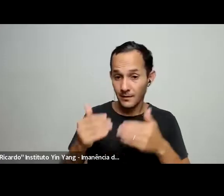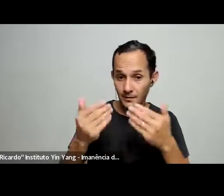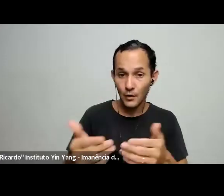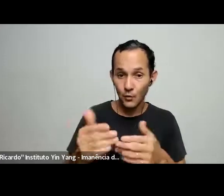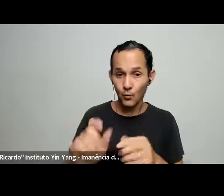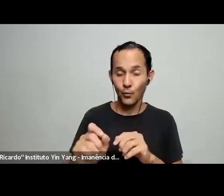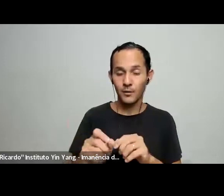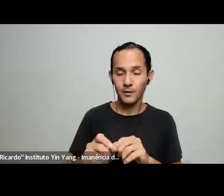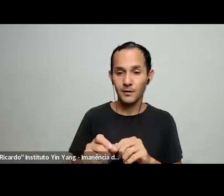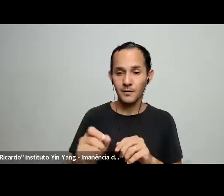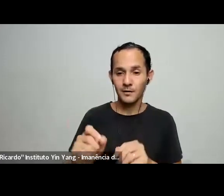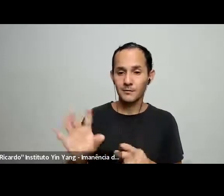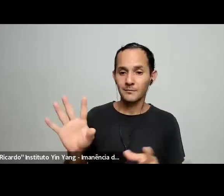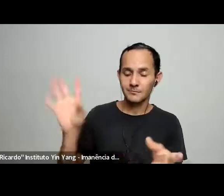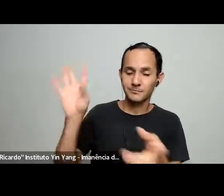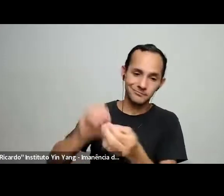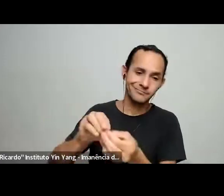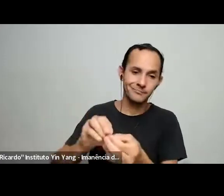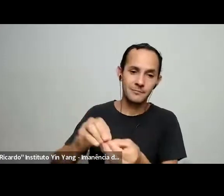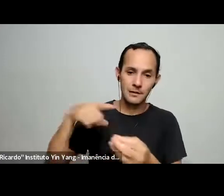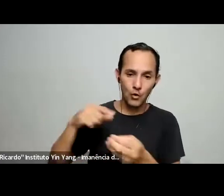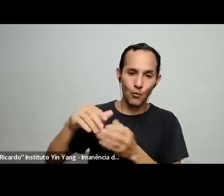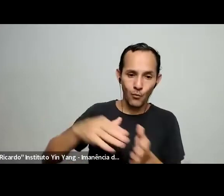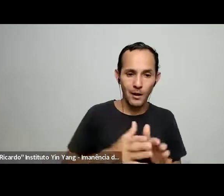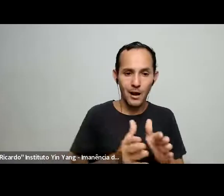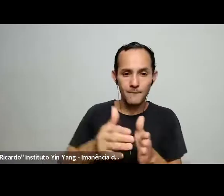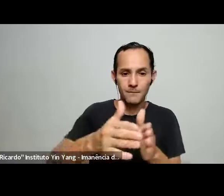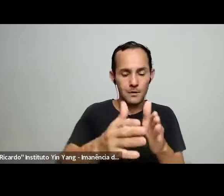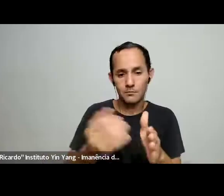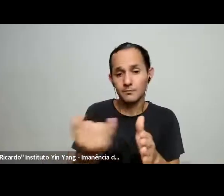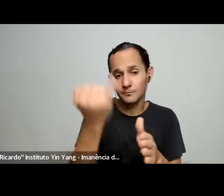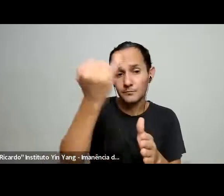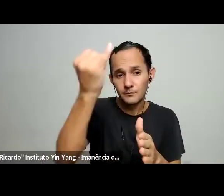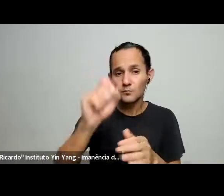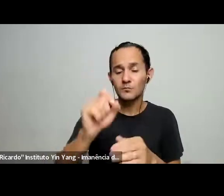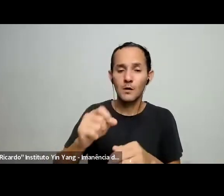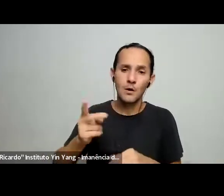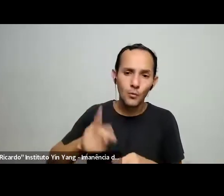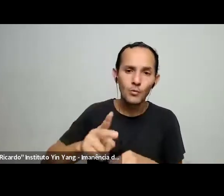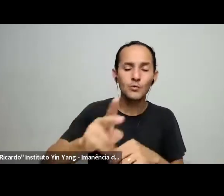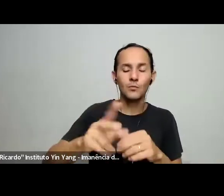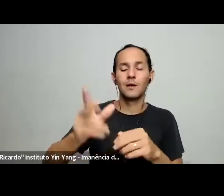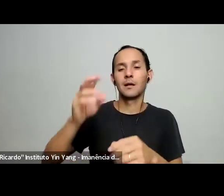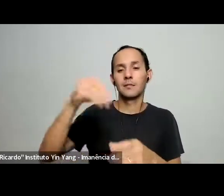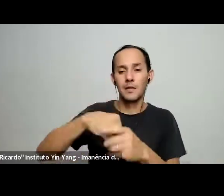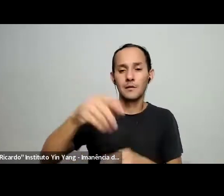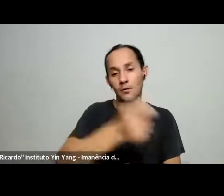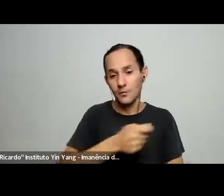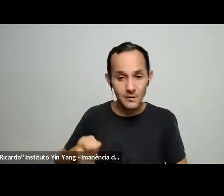fazendo um olhar assim primário, né, tem um caminho bastante importante para ser percorrido pela constelação